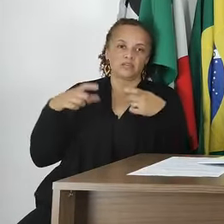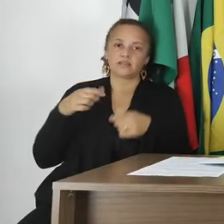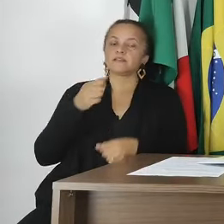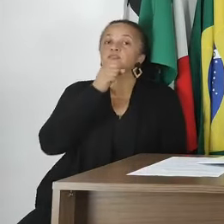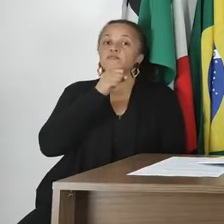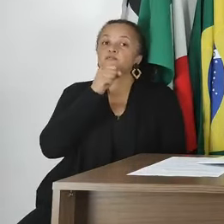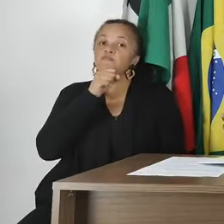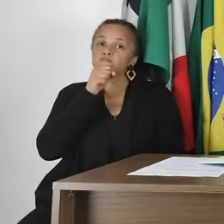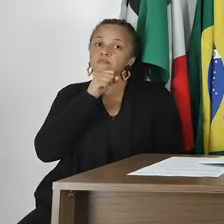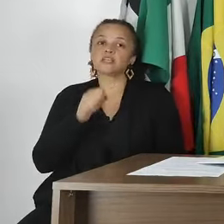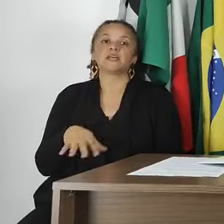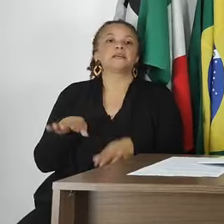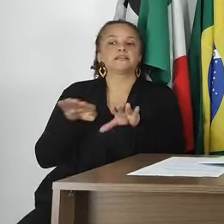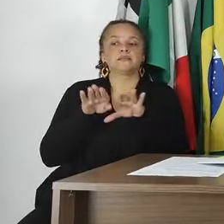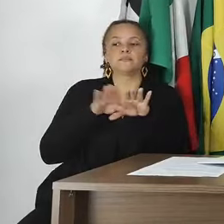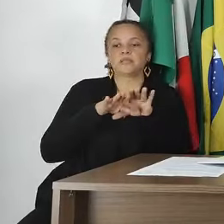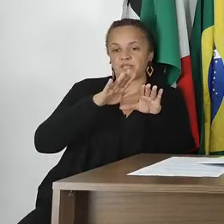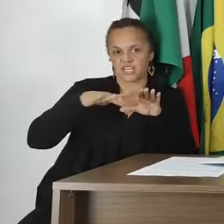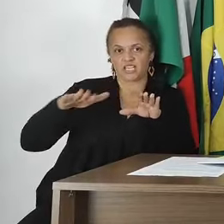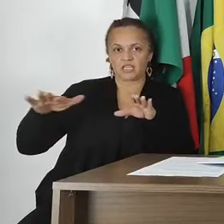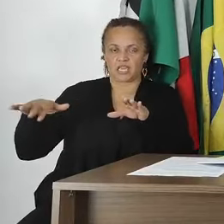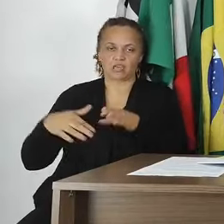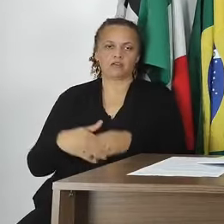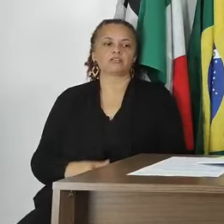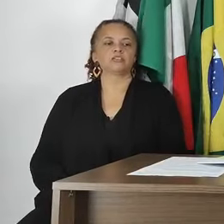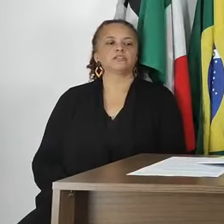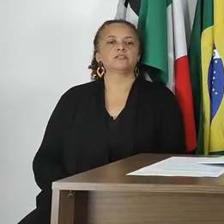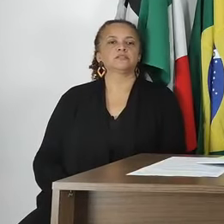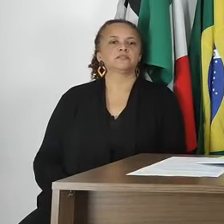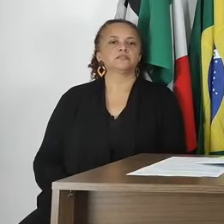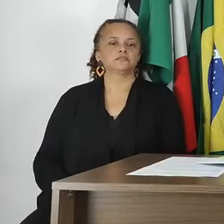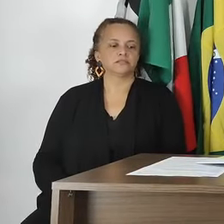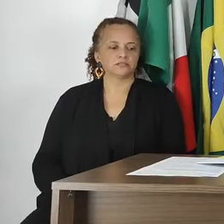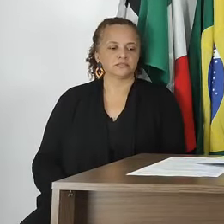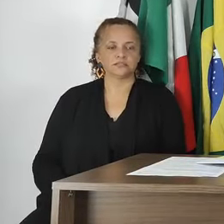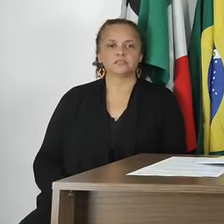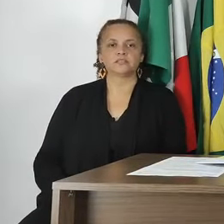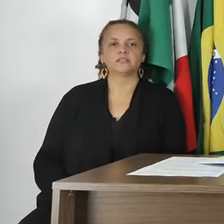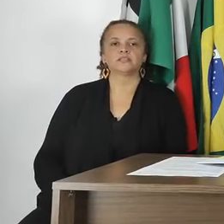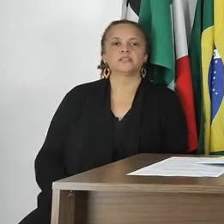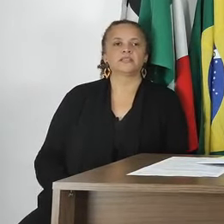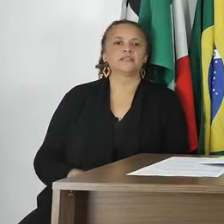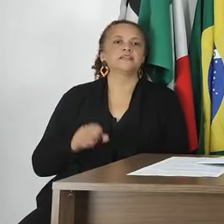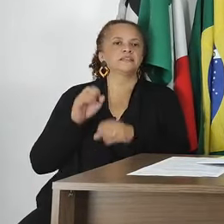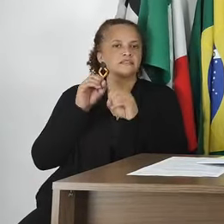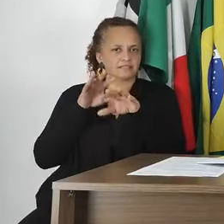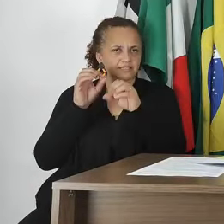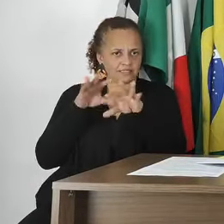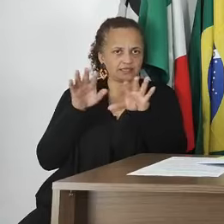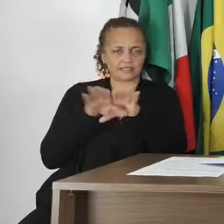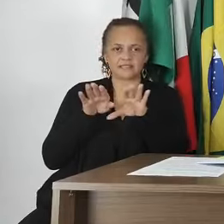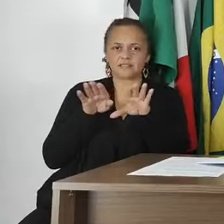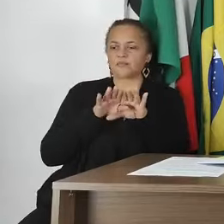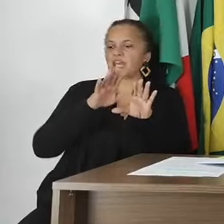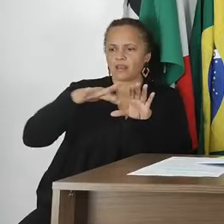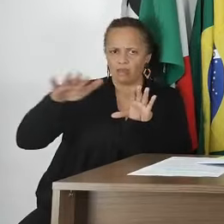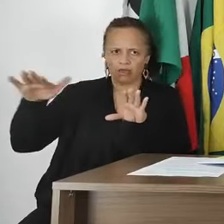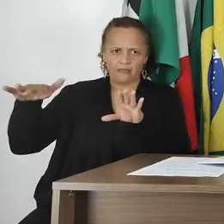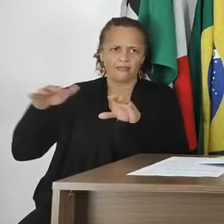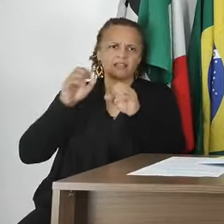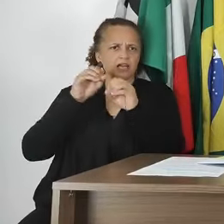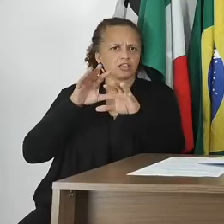para creches. Já mesmo eu levei um punhado de roupas para a creche Azeca, que ela agradeceu demais,